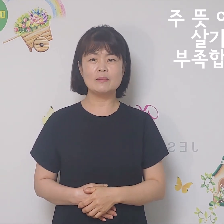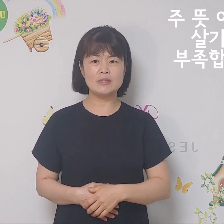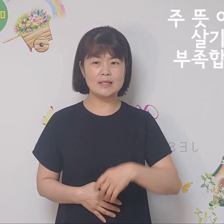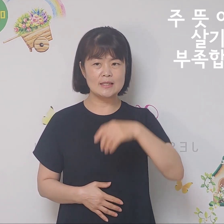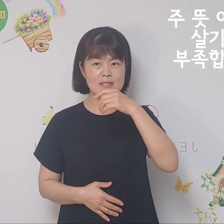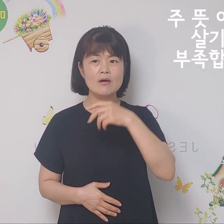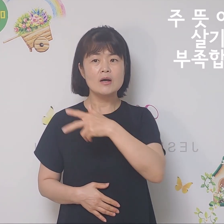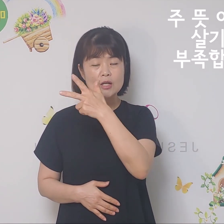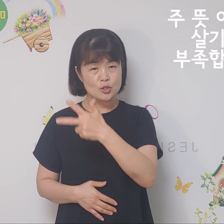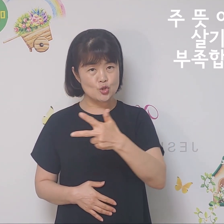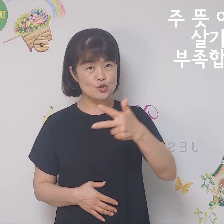표현합니다. 그래서